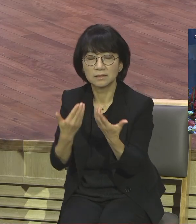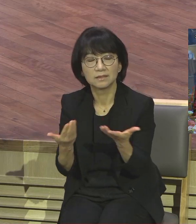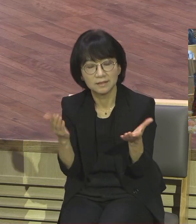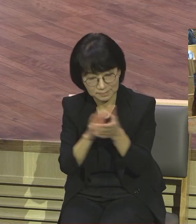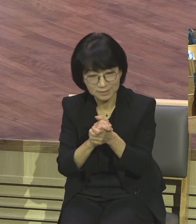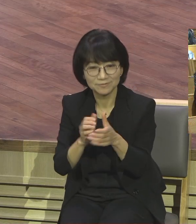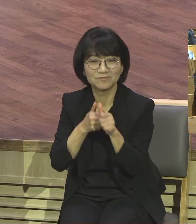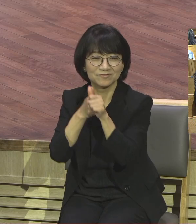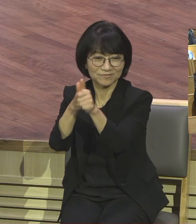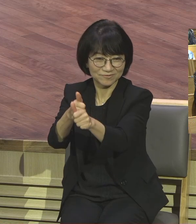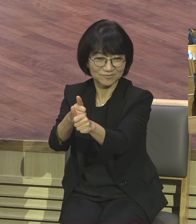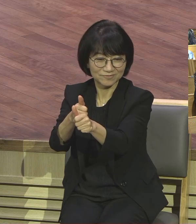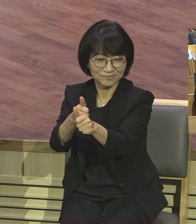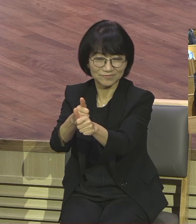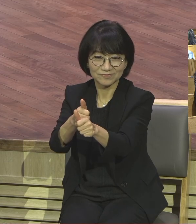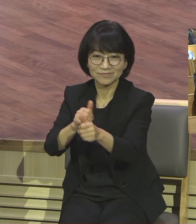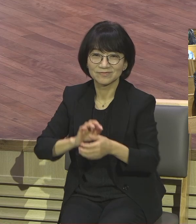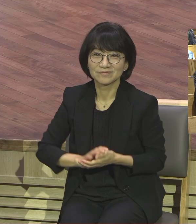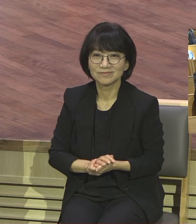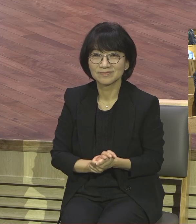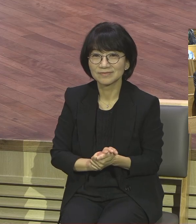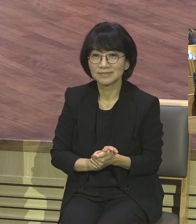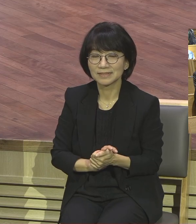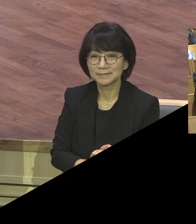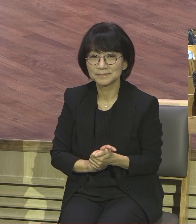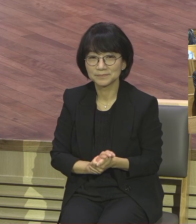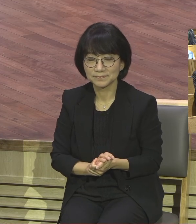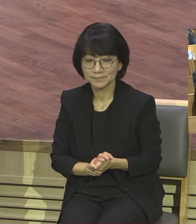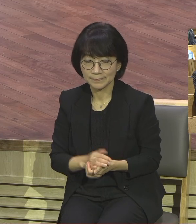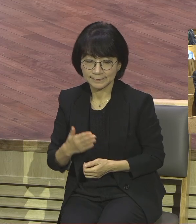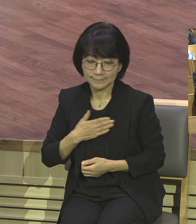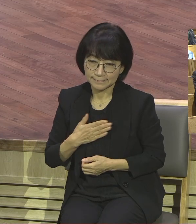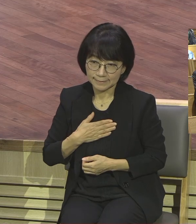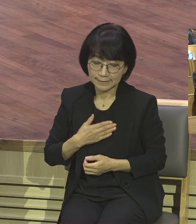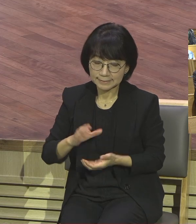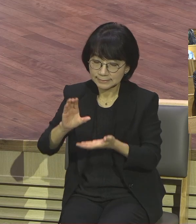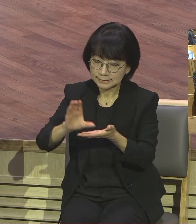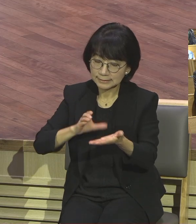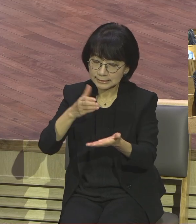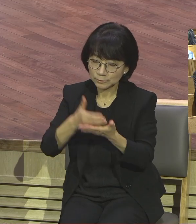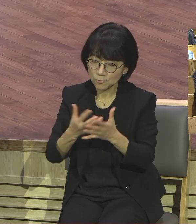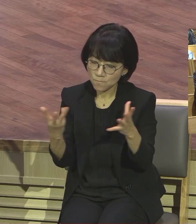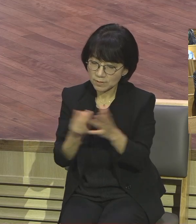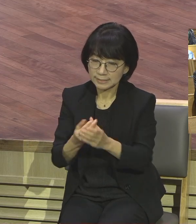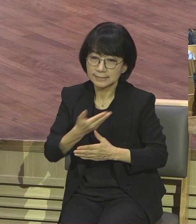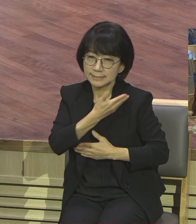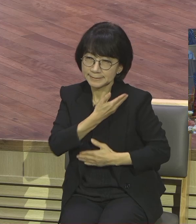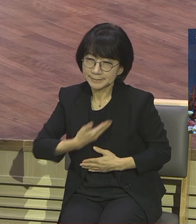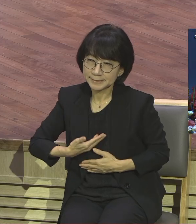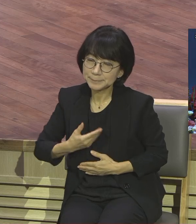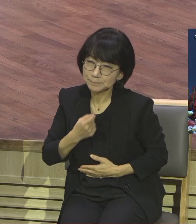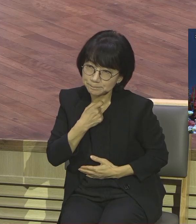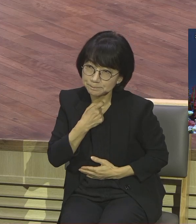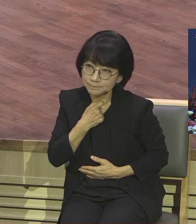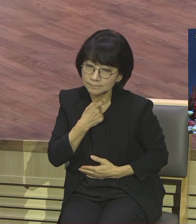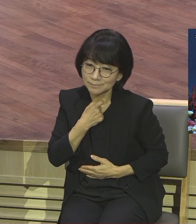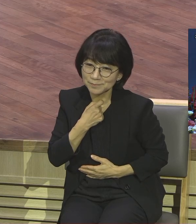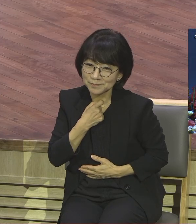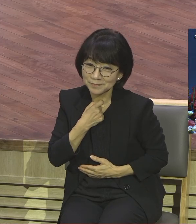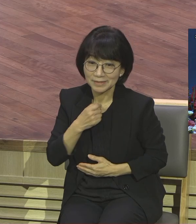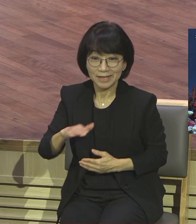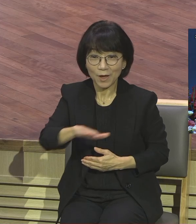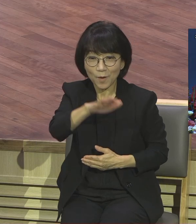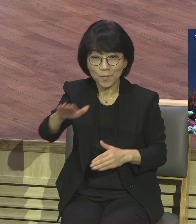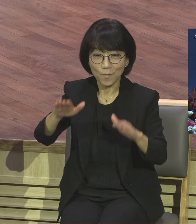아멘. 아, 오늘부터 그리스도의 절대 제자가 되어야 되겠다. 벌써 열 설교 제목이 나오면 여러분이 기도하고